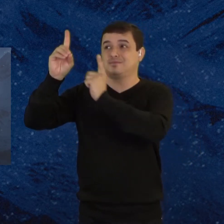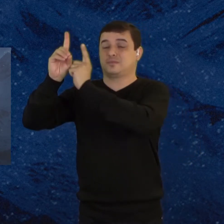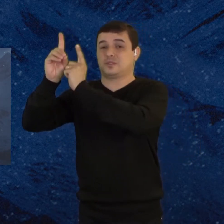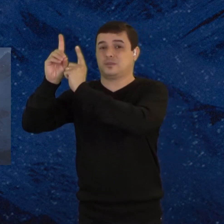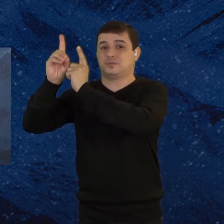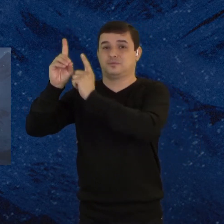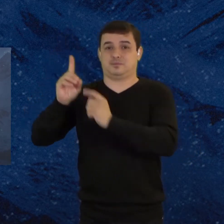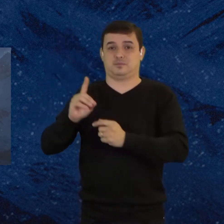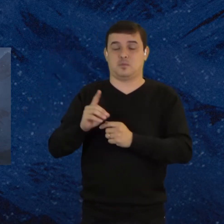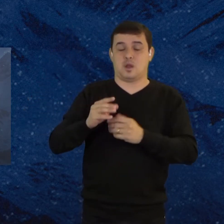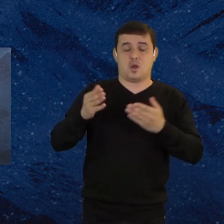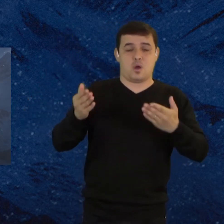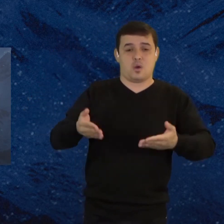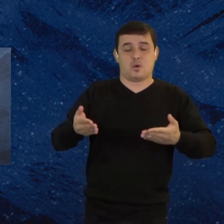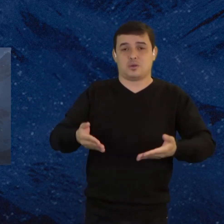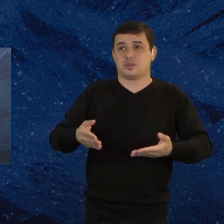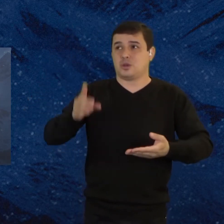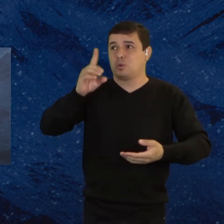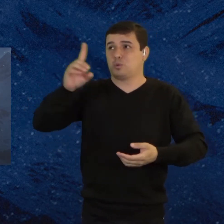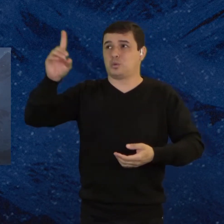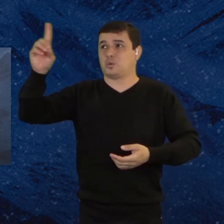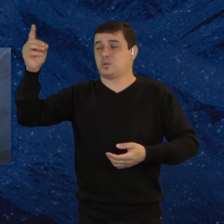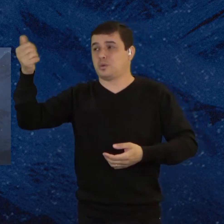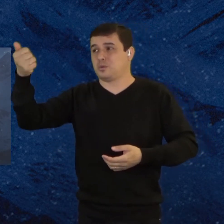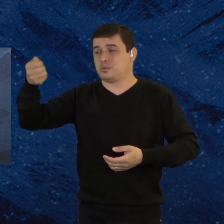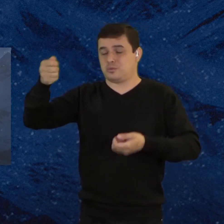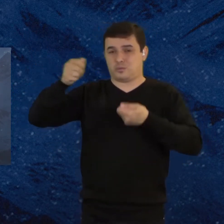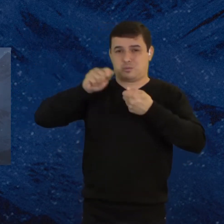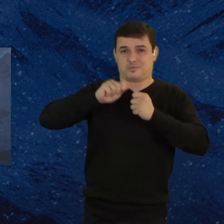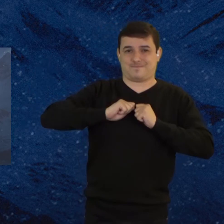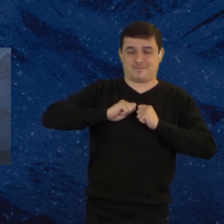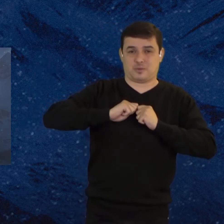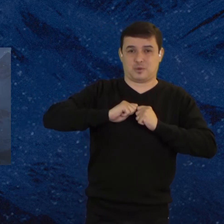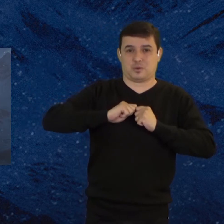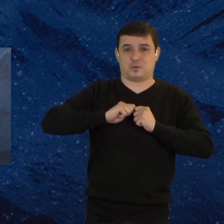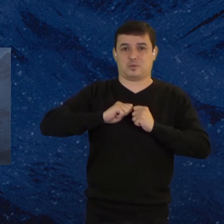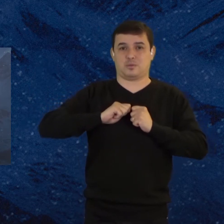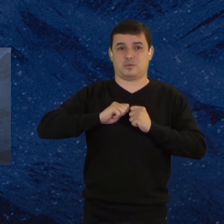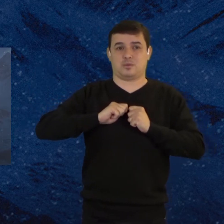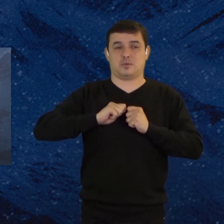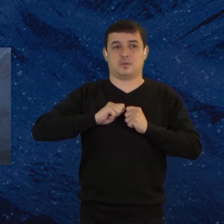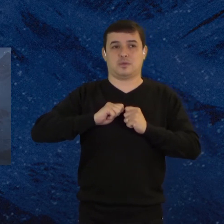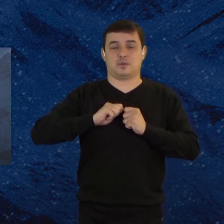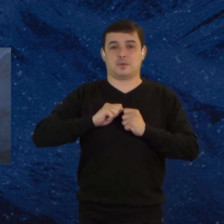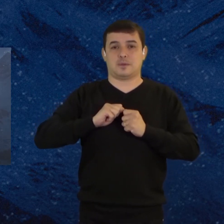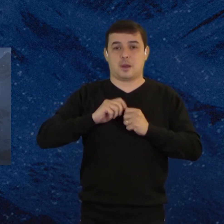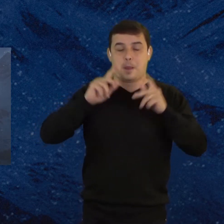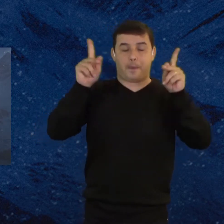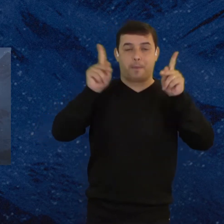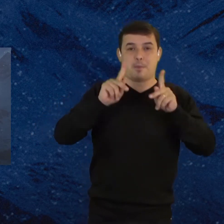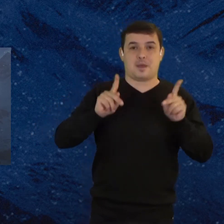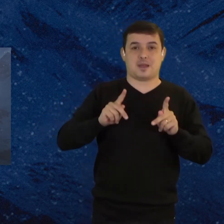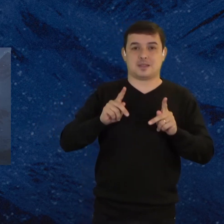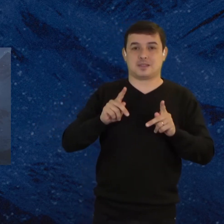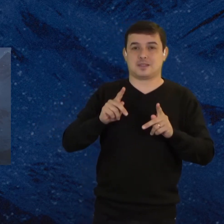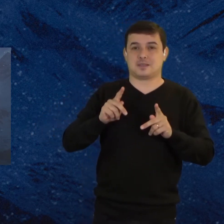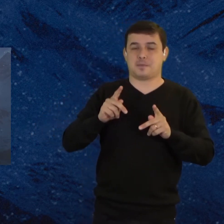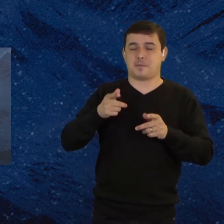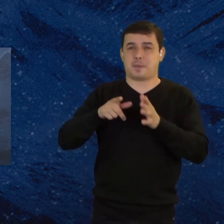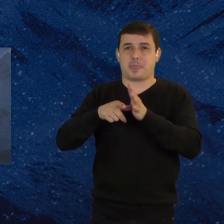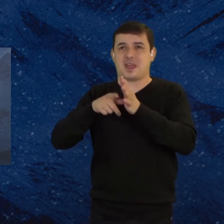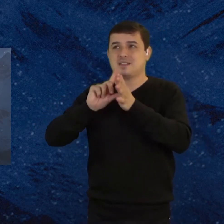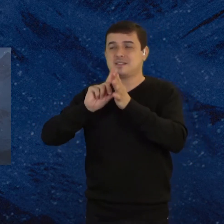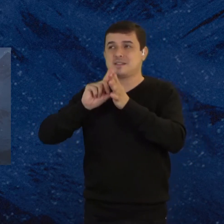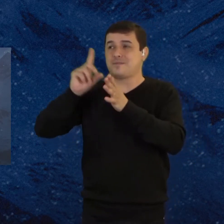de Deus, que nos reconciliou consigo mesmo por meio de Cristo e nos